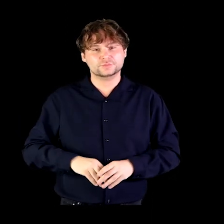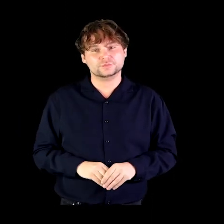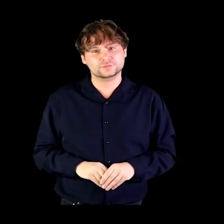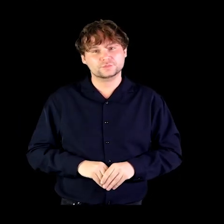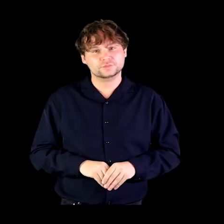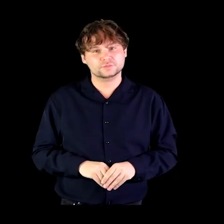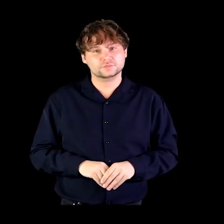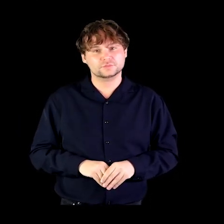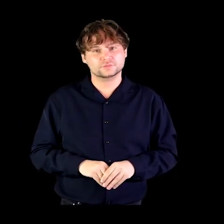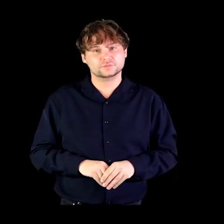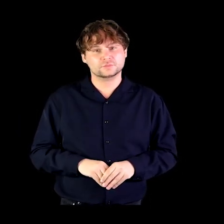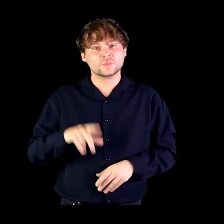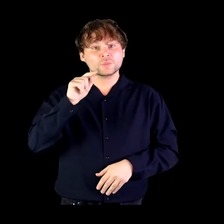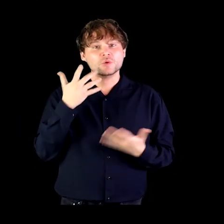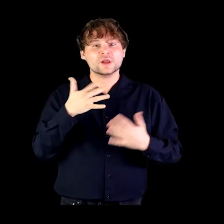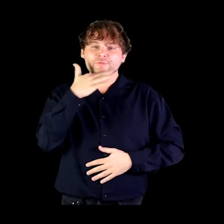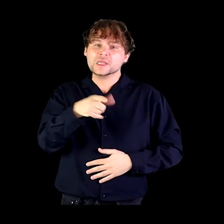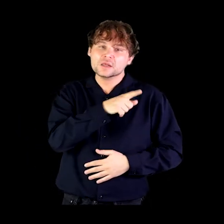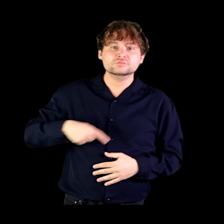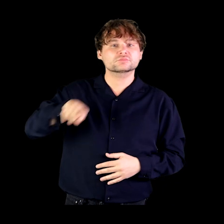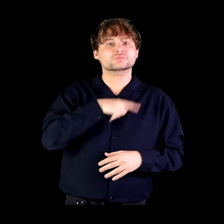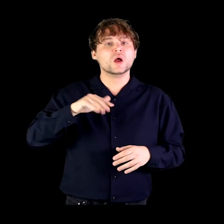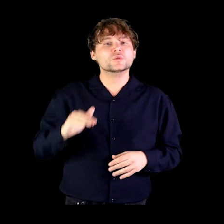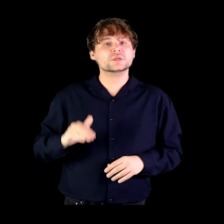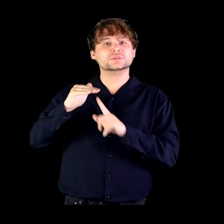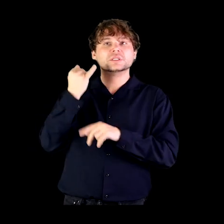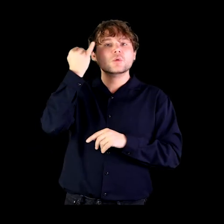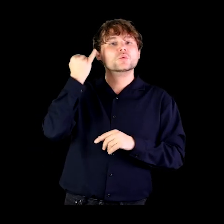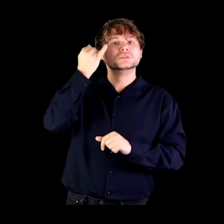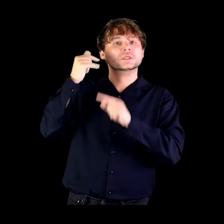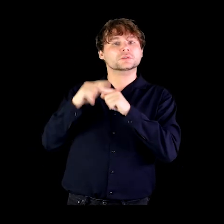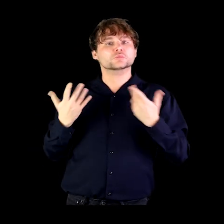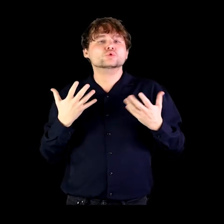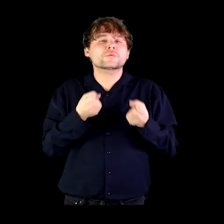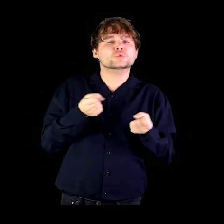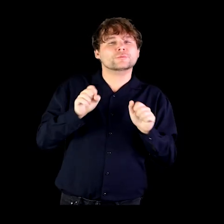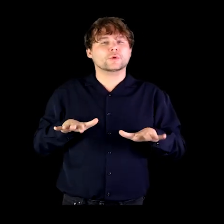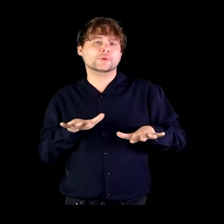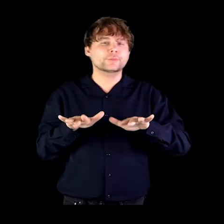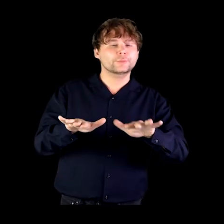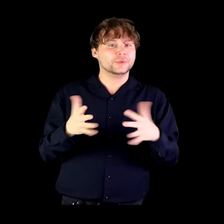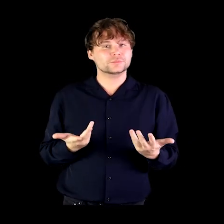ja, in der viele von uns aufwachsen und sich da auch erstmal hingeben und wir das versuchen